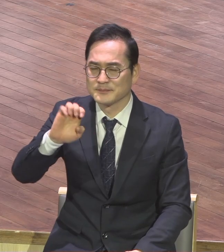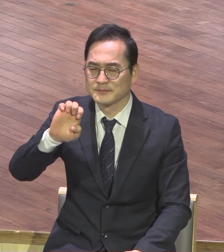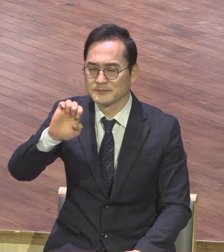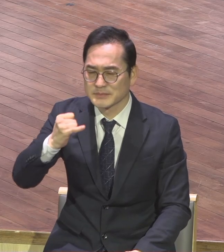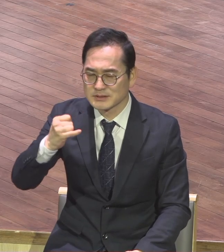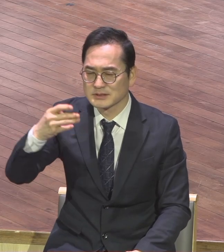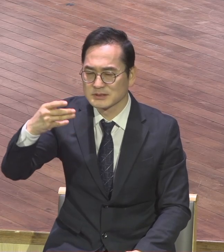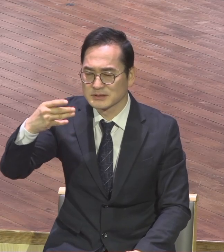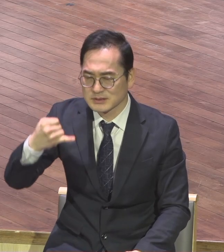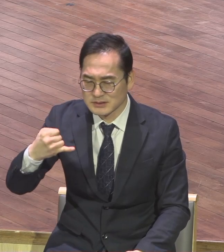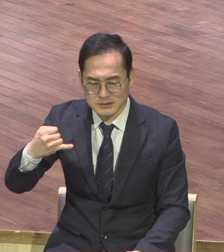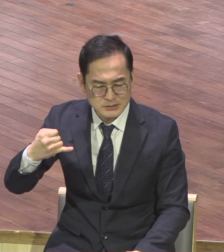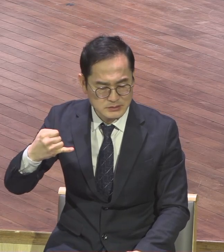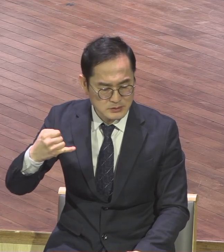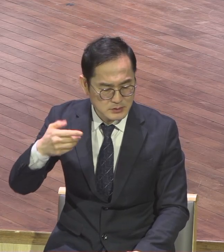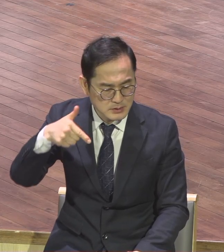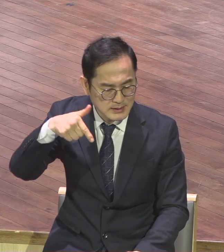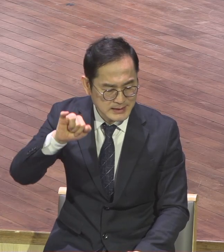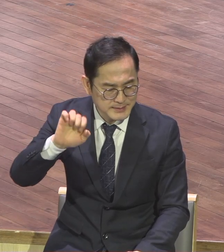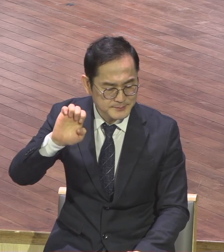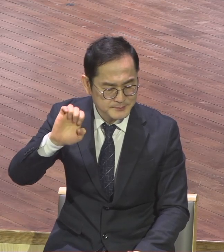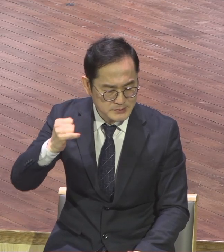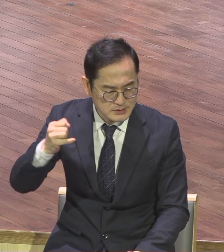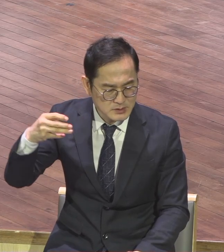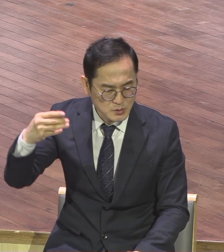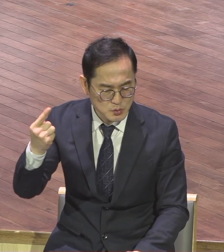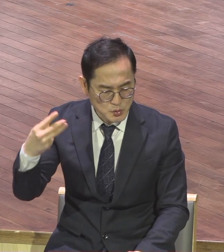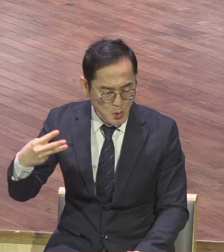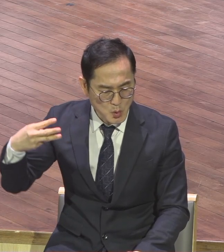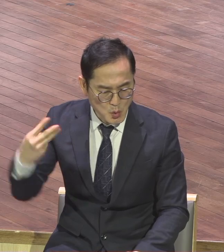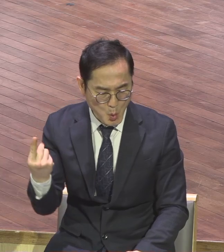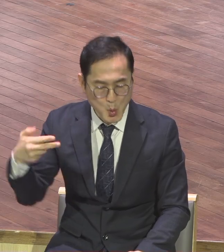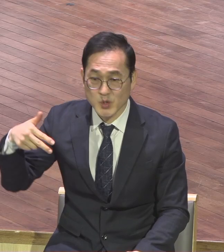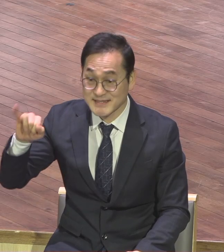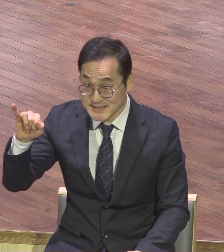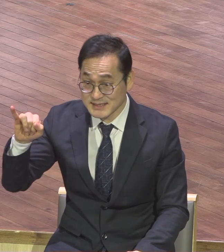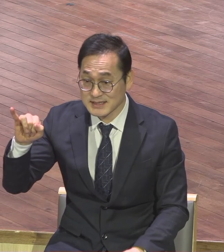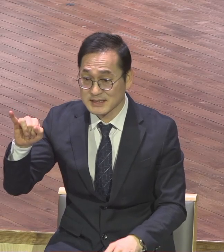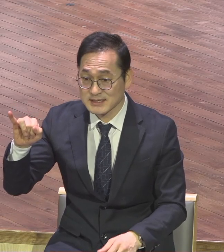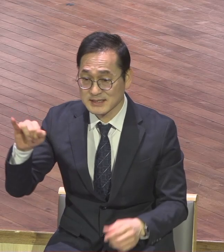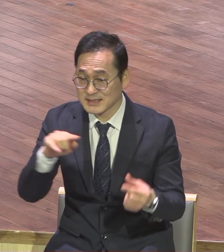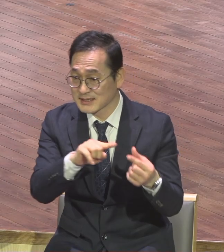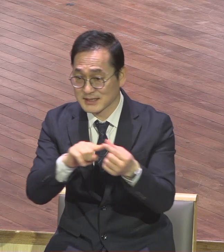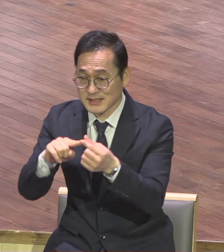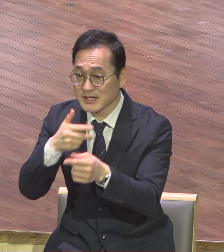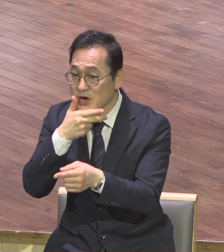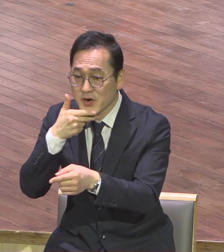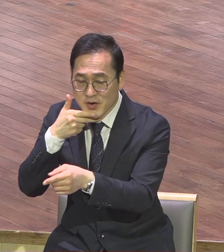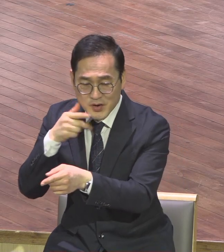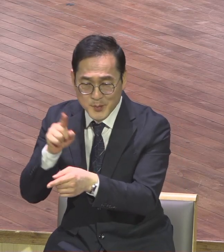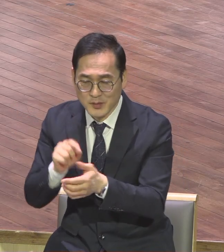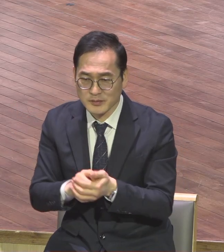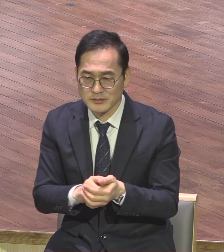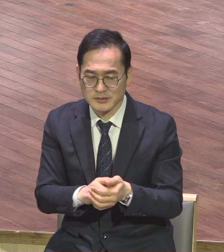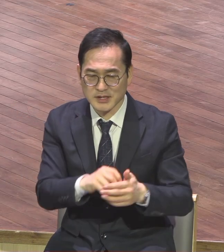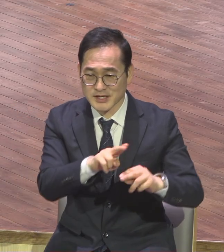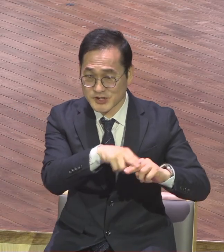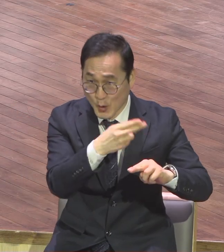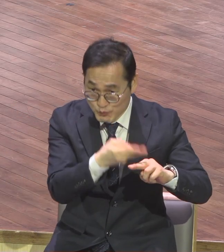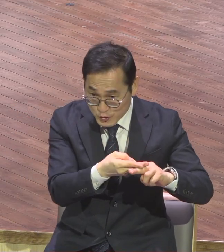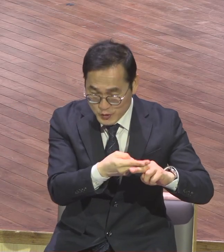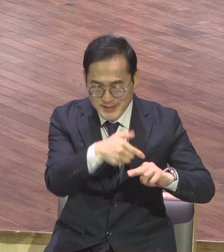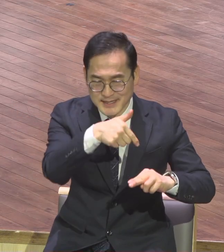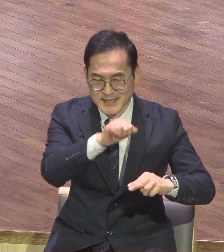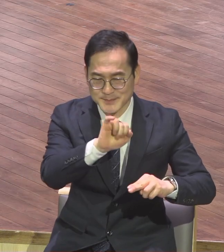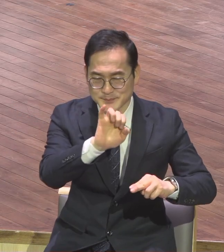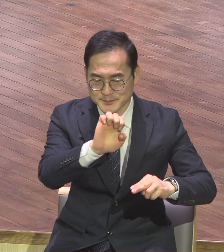있습니다. 원래 있던 단어가 아니고 존 롤룰린이라는 사업가가 만들었는데 선물을 말하는